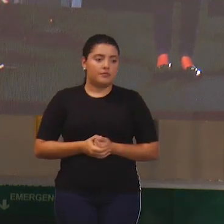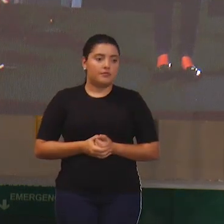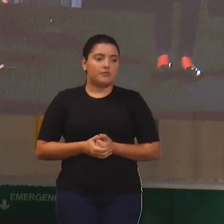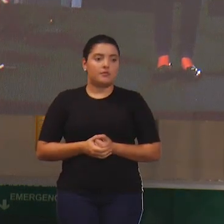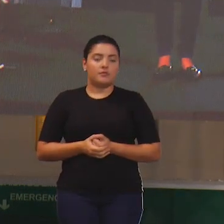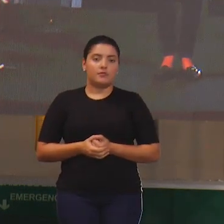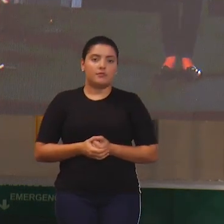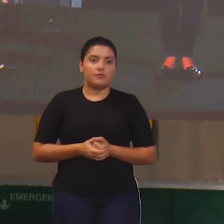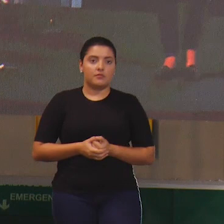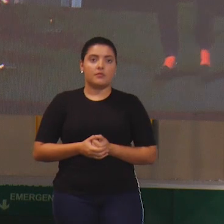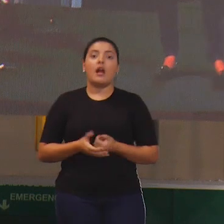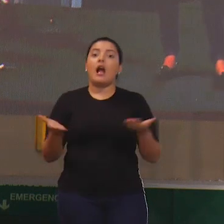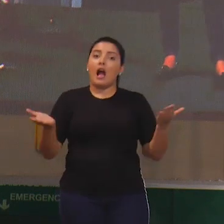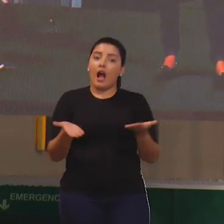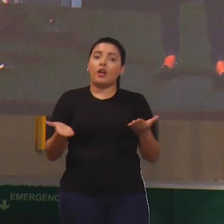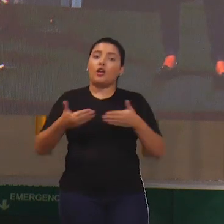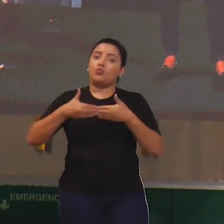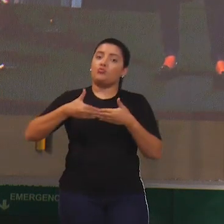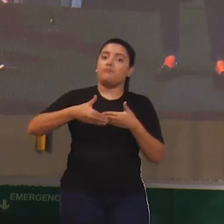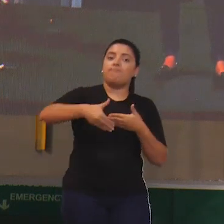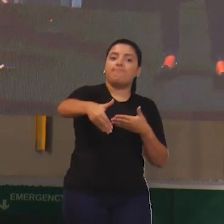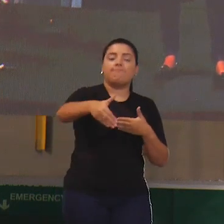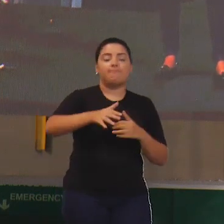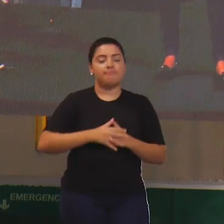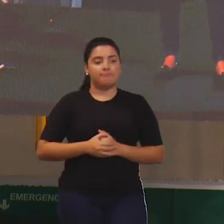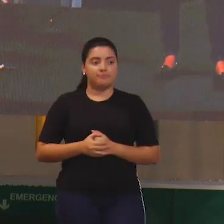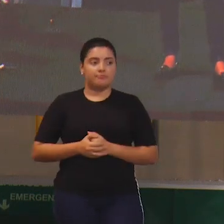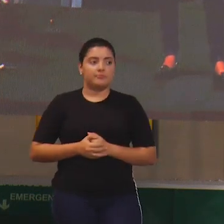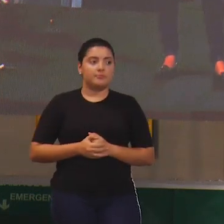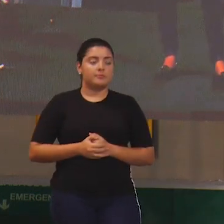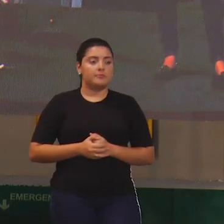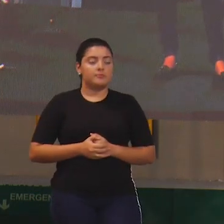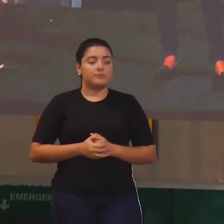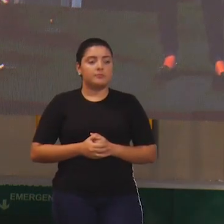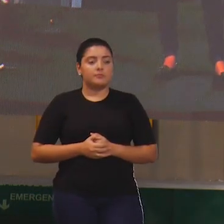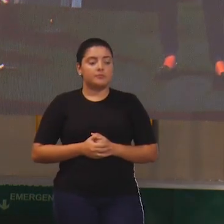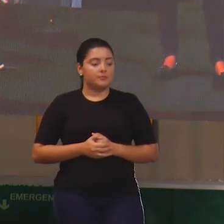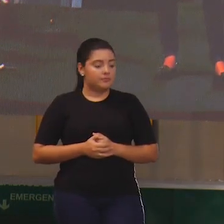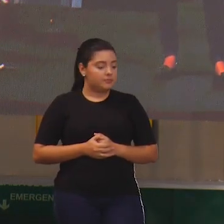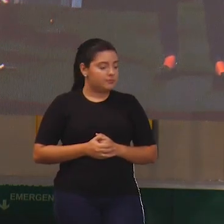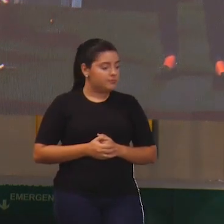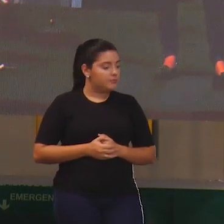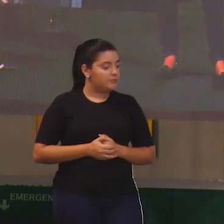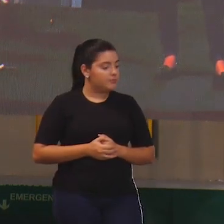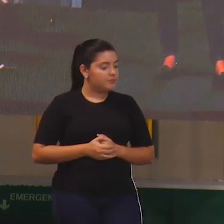viu? Vamos prosseguir. Vou até guardar isso aqui. Bom,